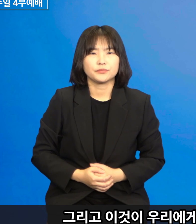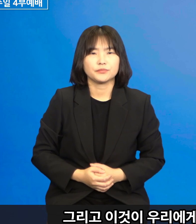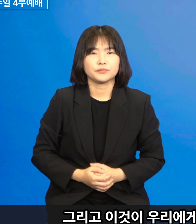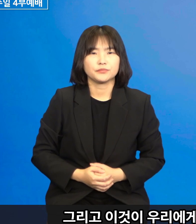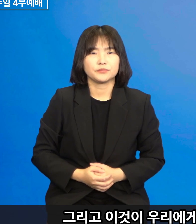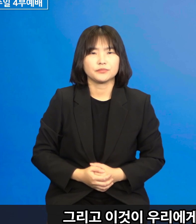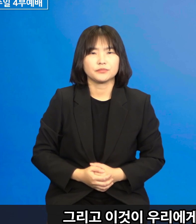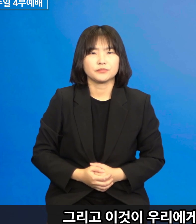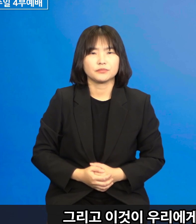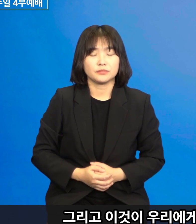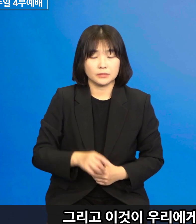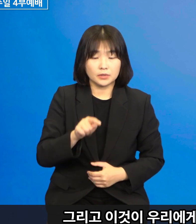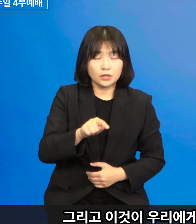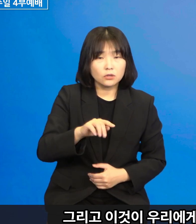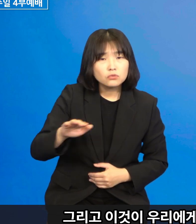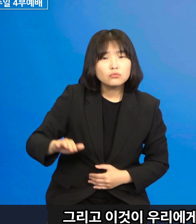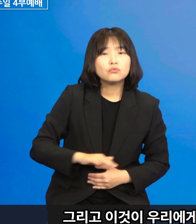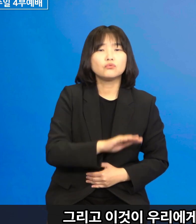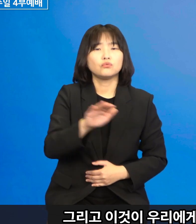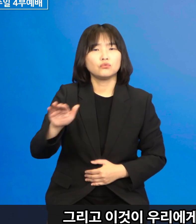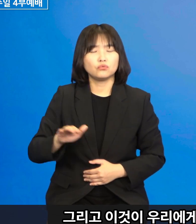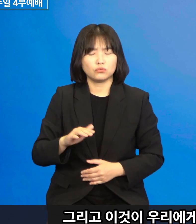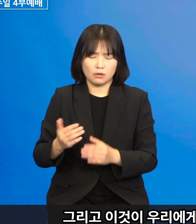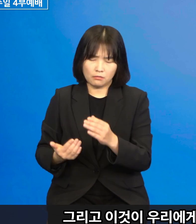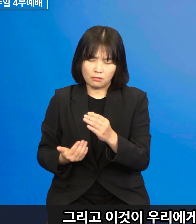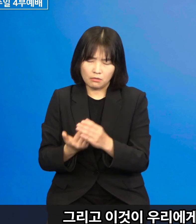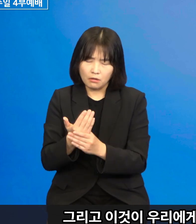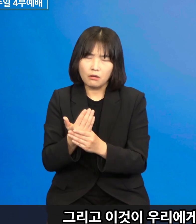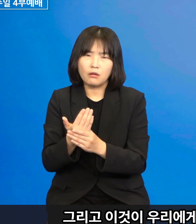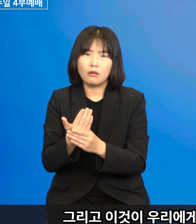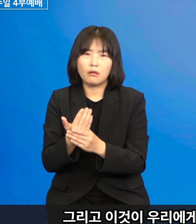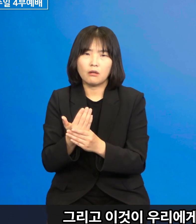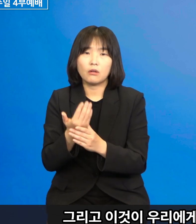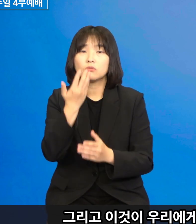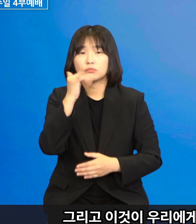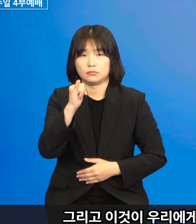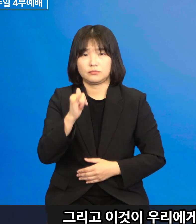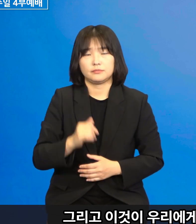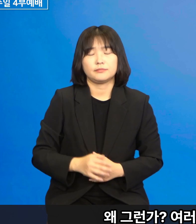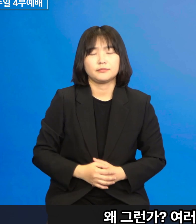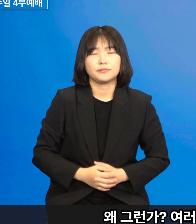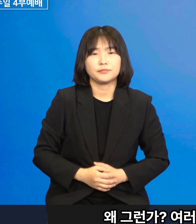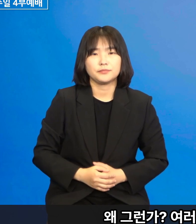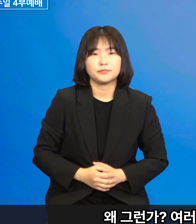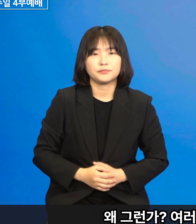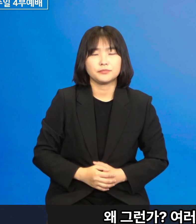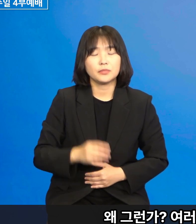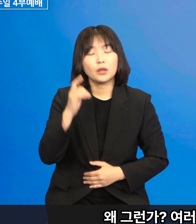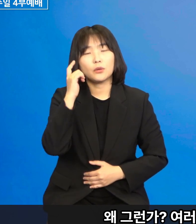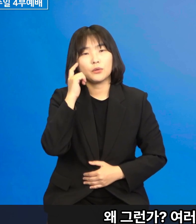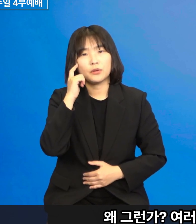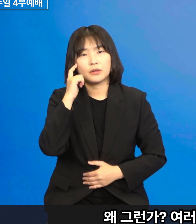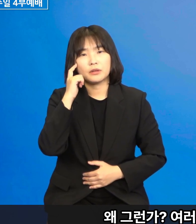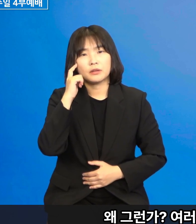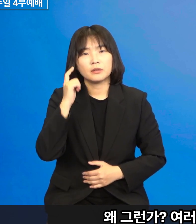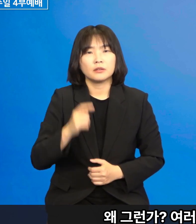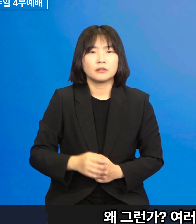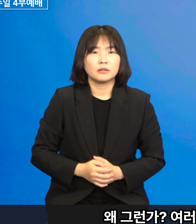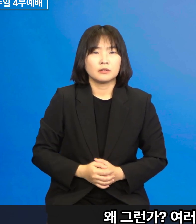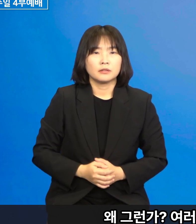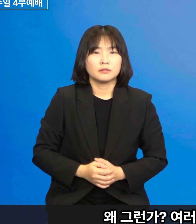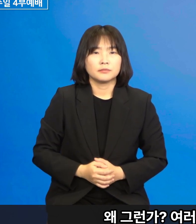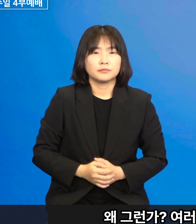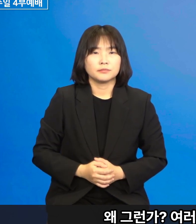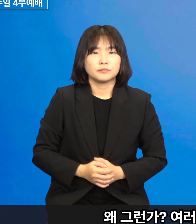그리고 이것이 우리에게도 일어날 수도 있는 일이에요. 왜 그런가?